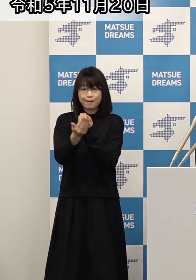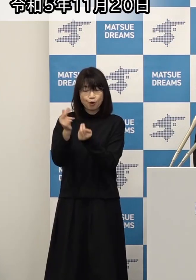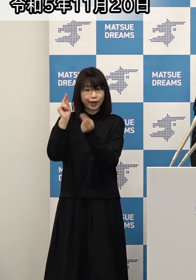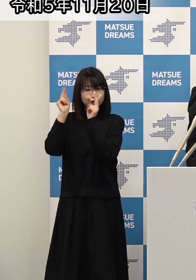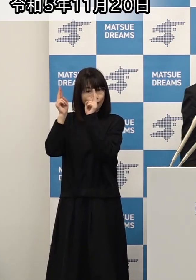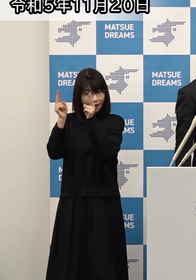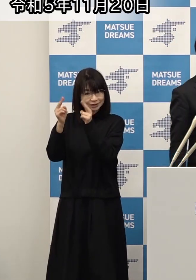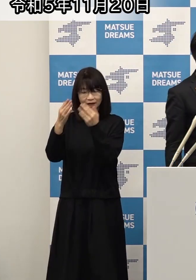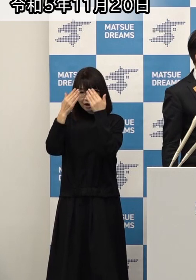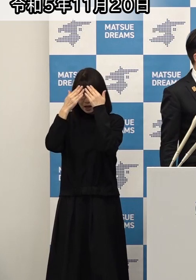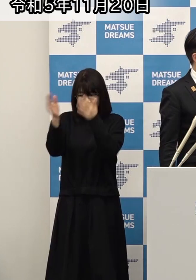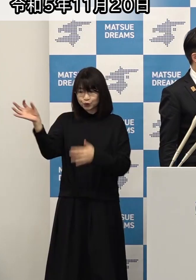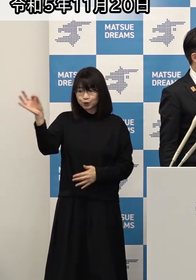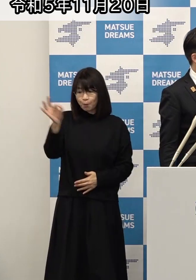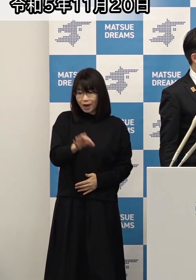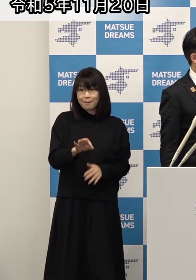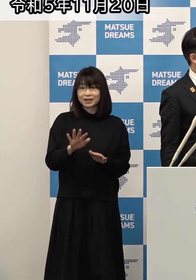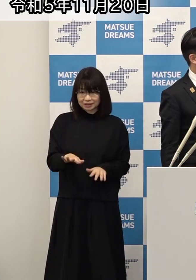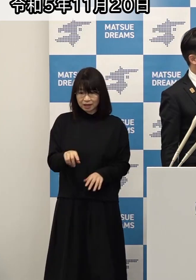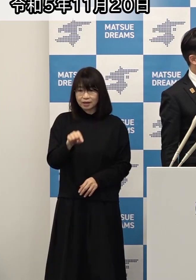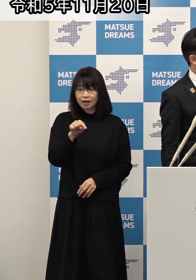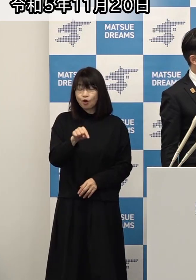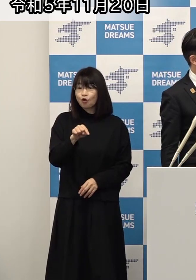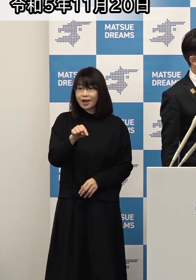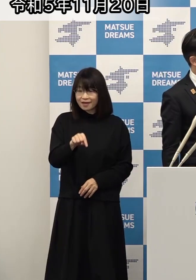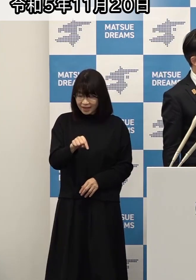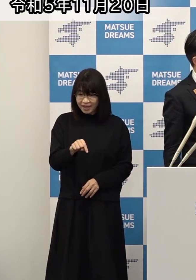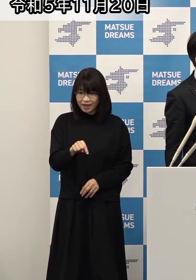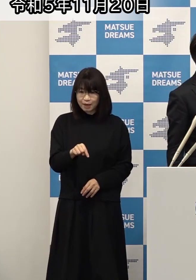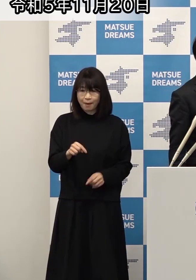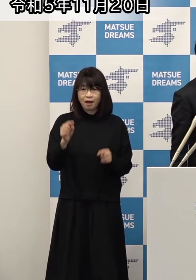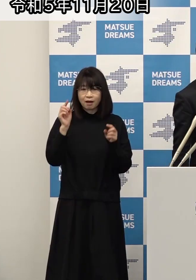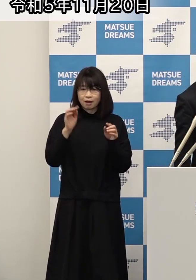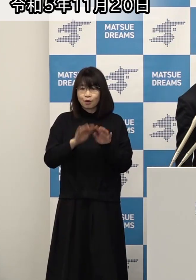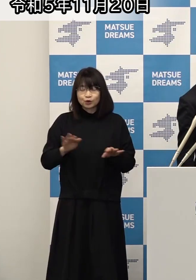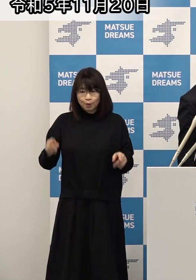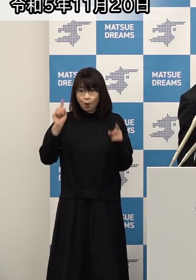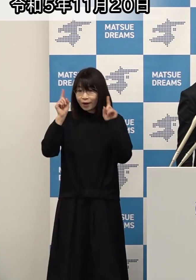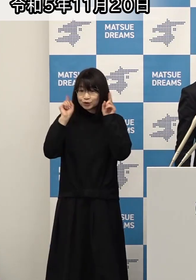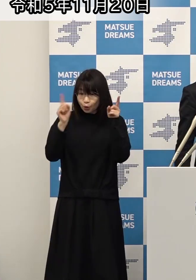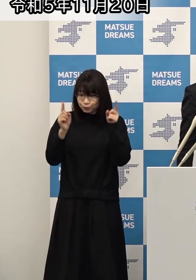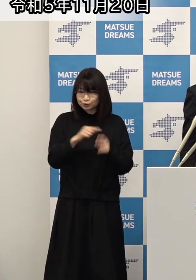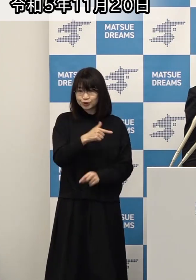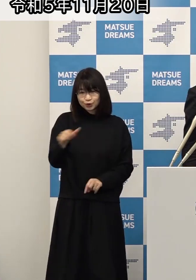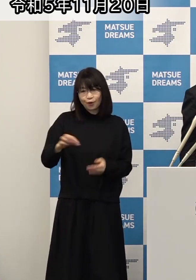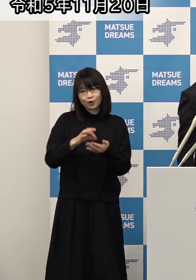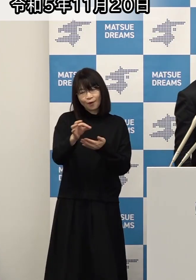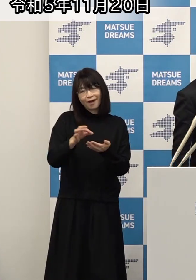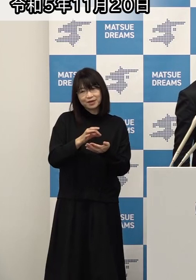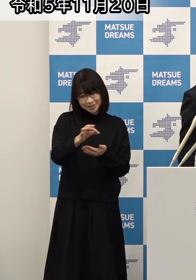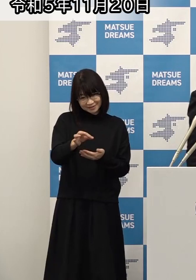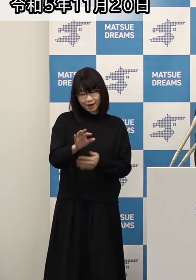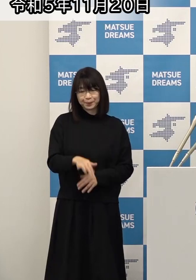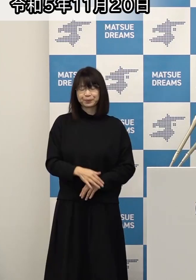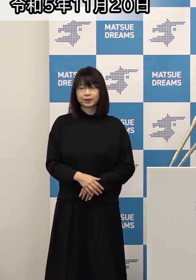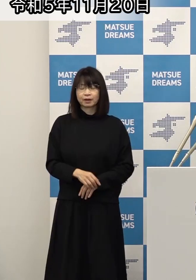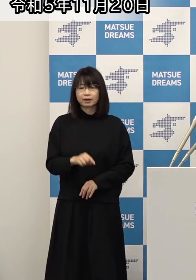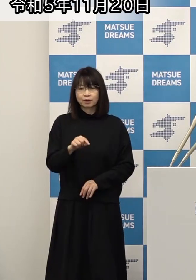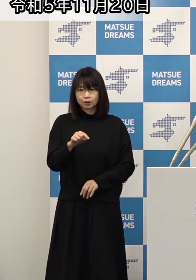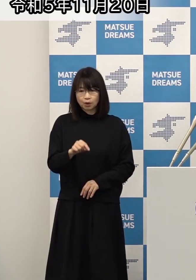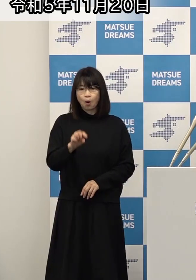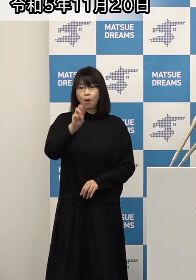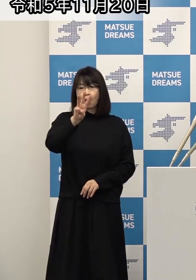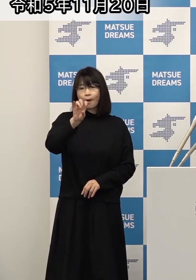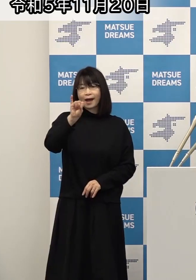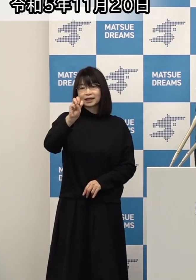まして、遊具を購入して雨の日でも遊べる空間の充実を図るというものになります。このワイワイル